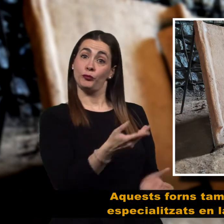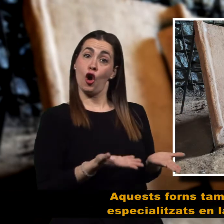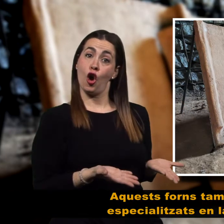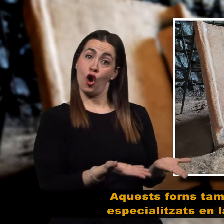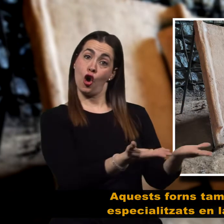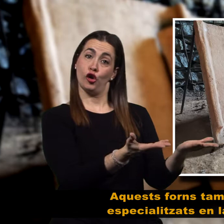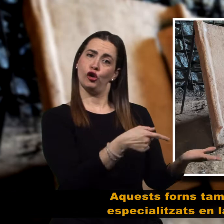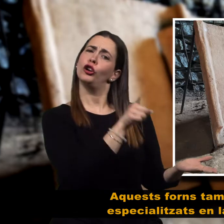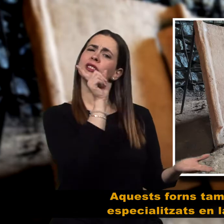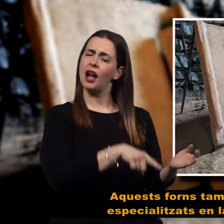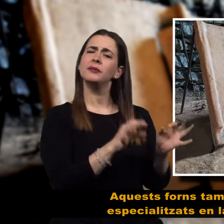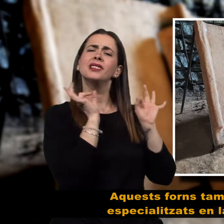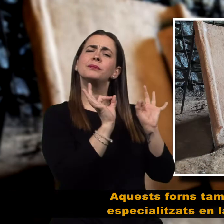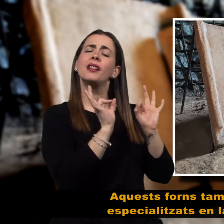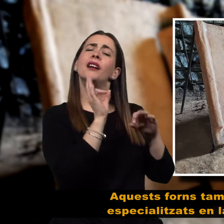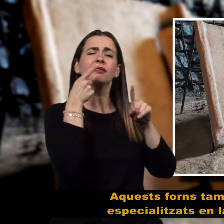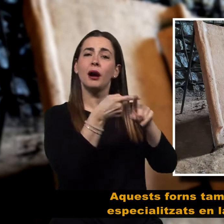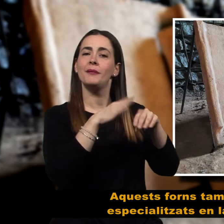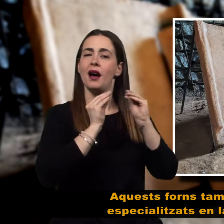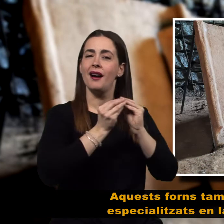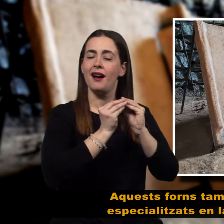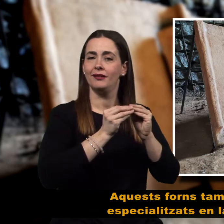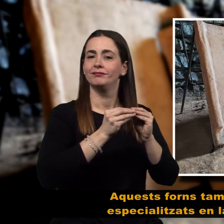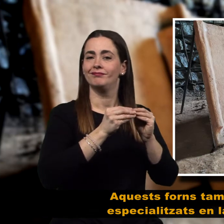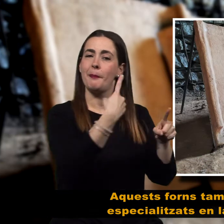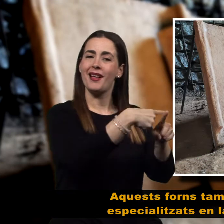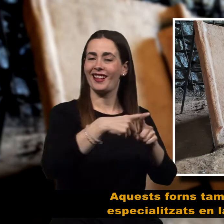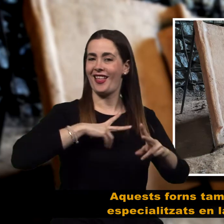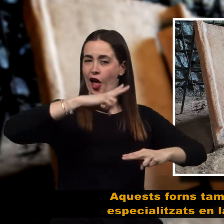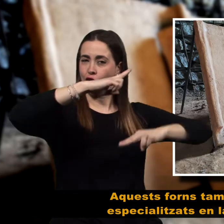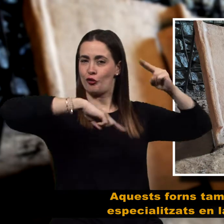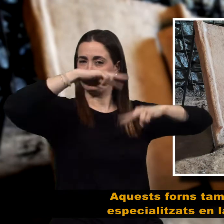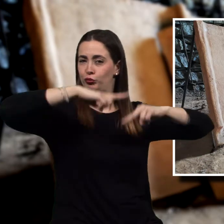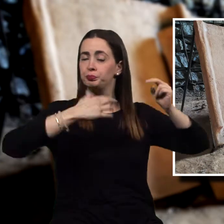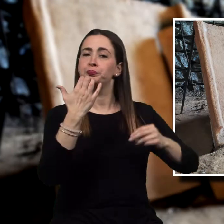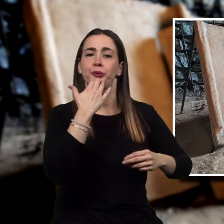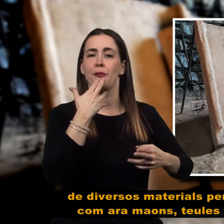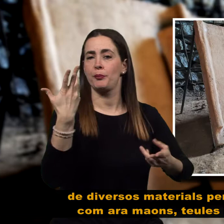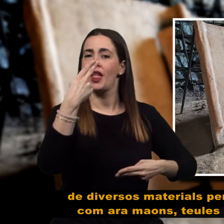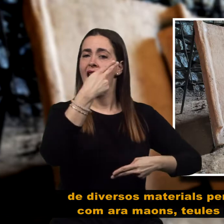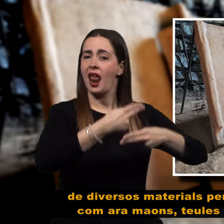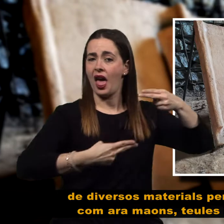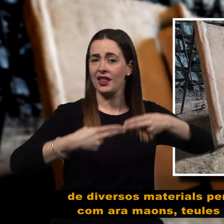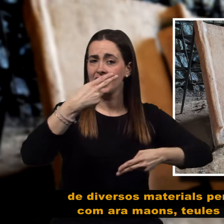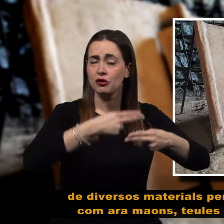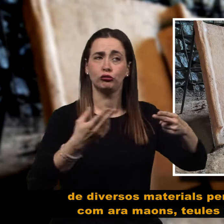Aquests forns també estaven especialitzats en la fabricació de diversos materials per a la construcció, com ara maons, teules